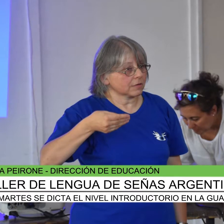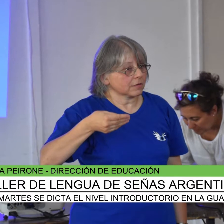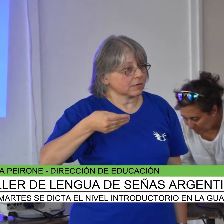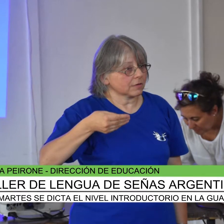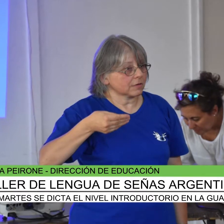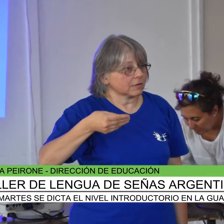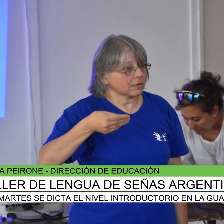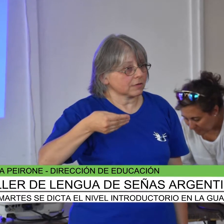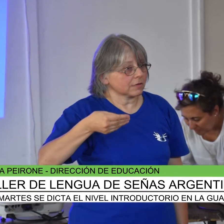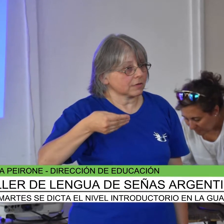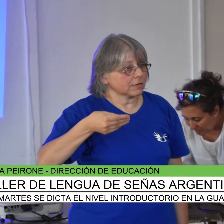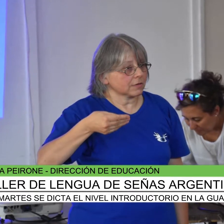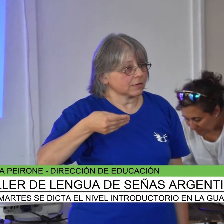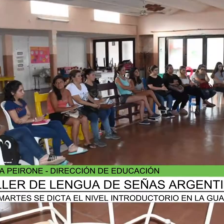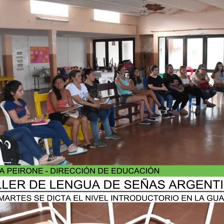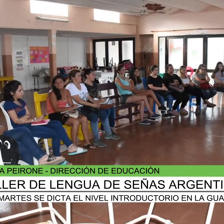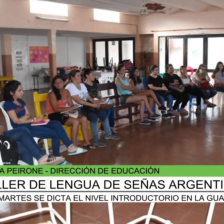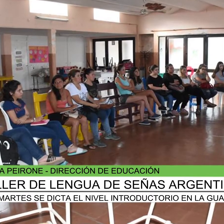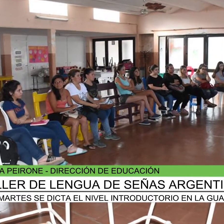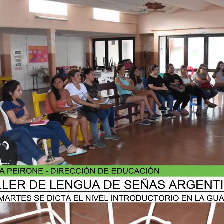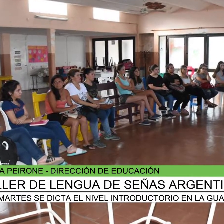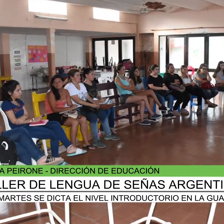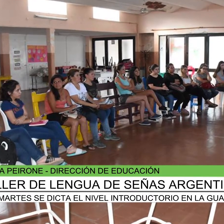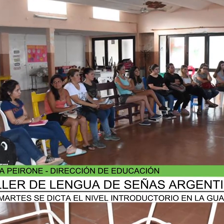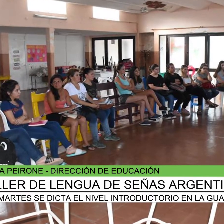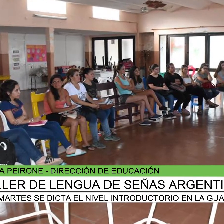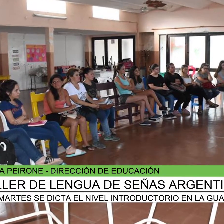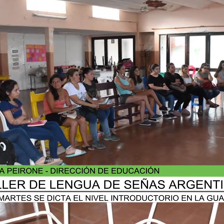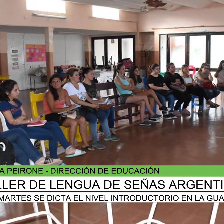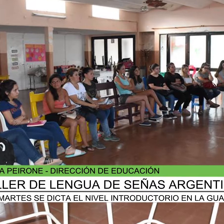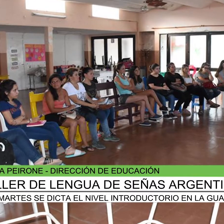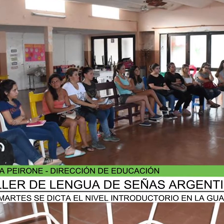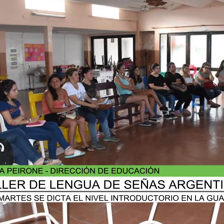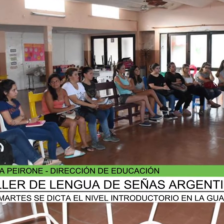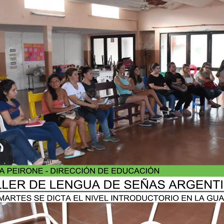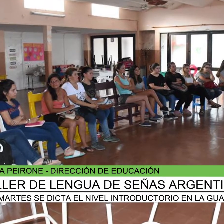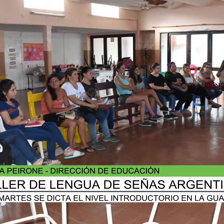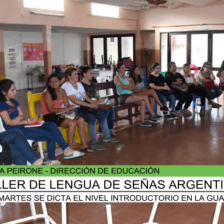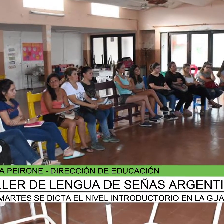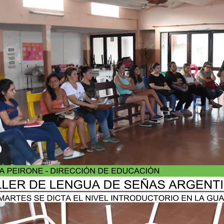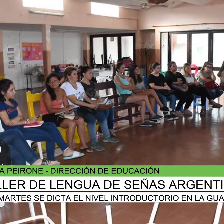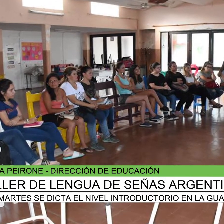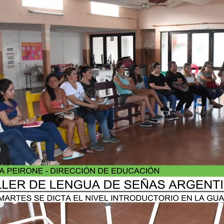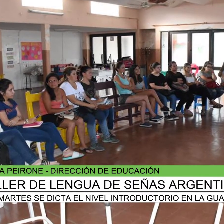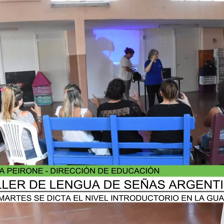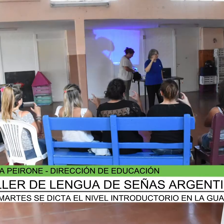conexión sin palabras en donde se dice muchísimo y el cuerpo juega un rol muy especial.